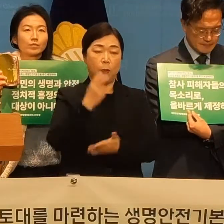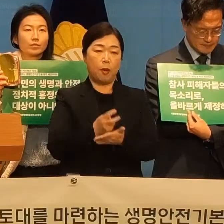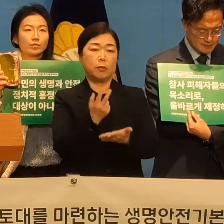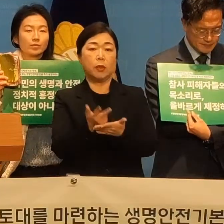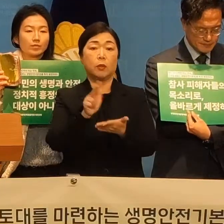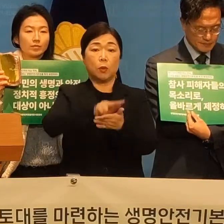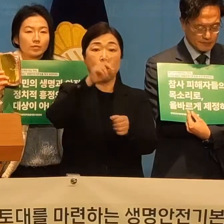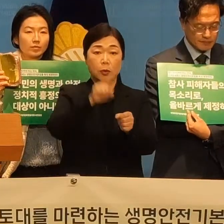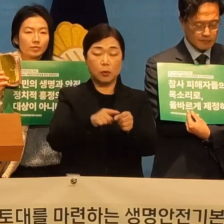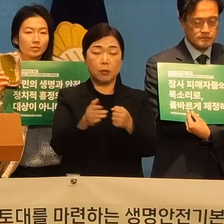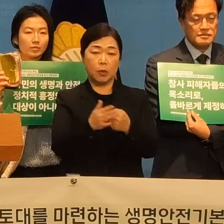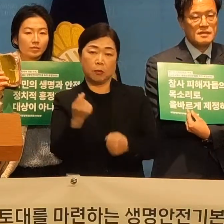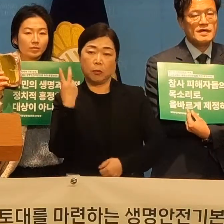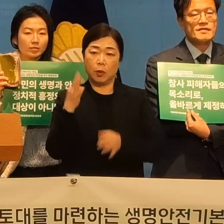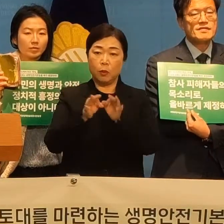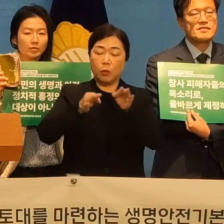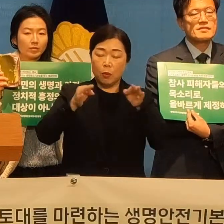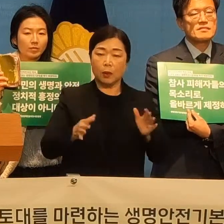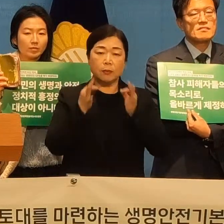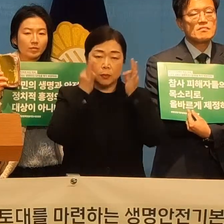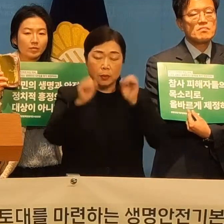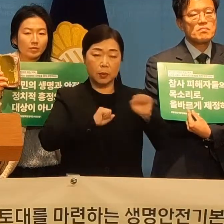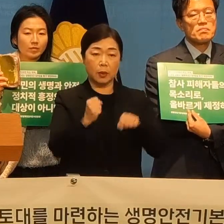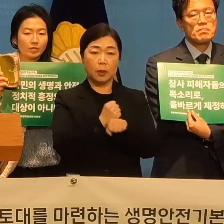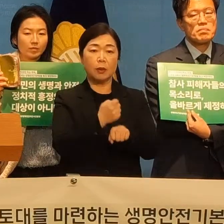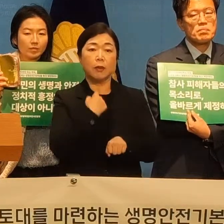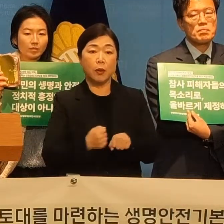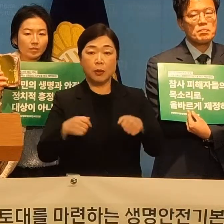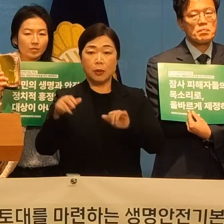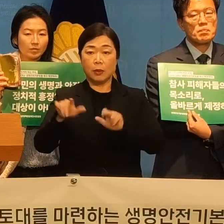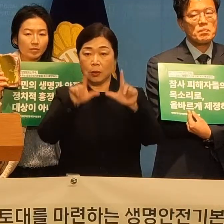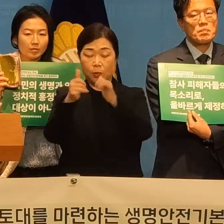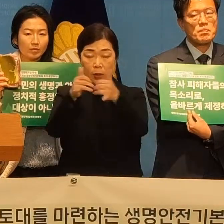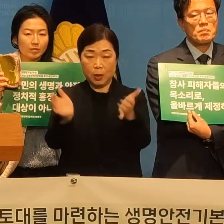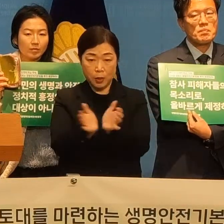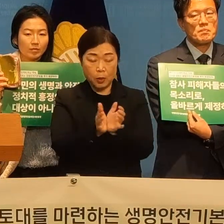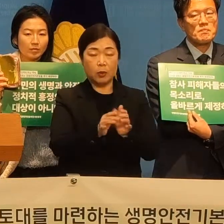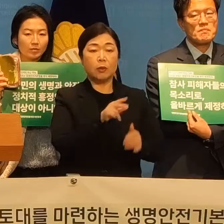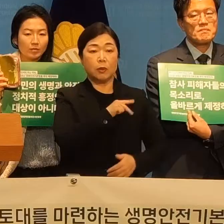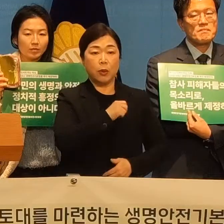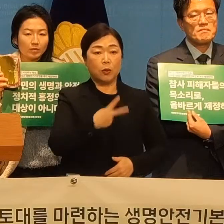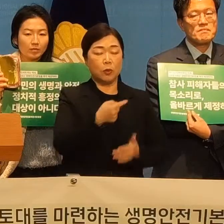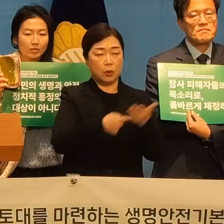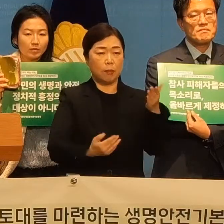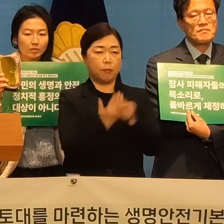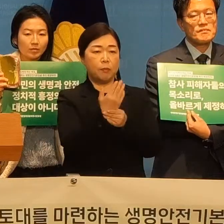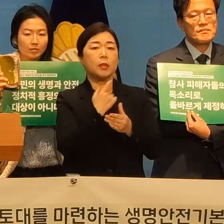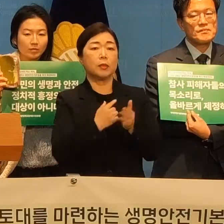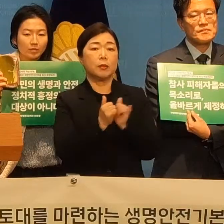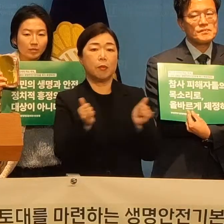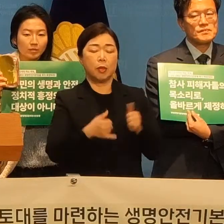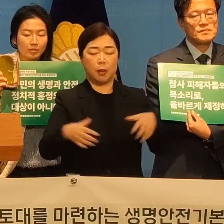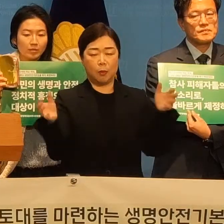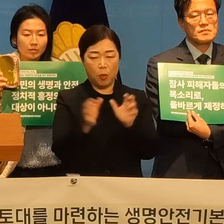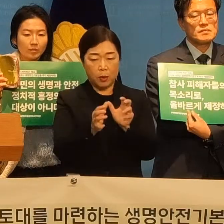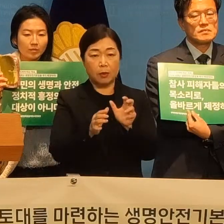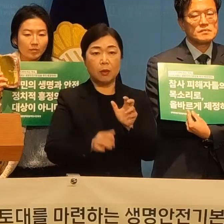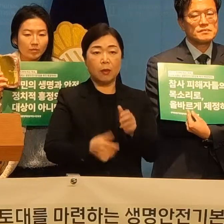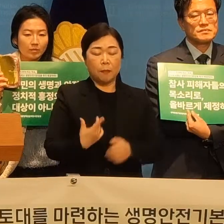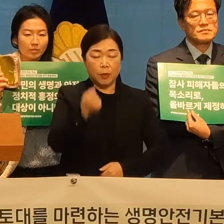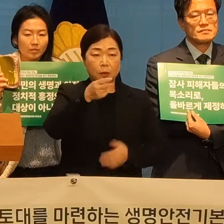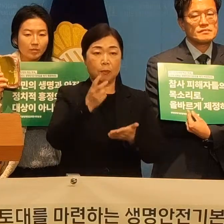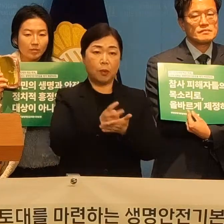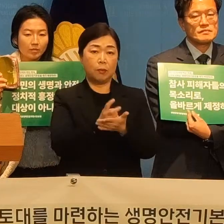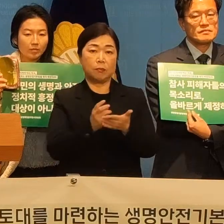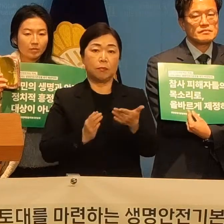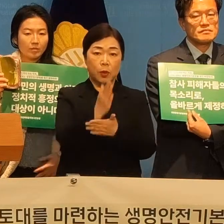위해서 그동안 애써온 시민단체와 의원들 그리고 재난참사 피해자들의 목소리를 모아서 조속한 법 제정을 촉구하기